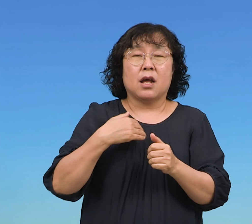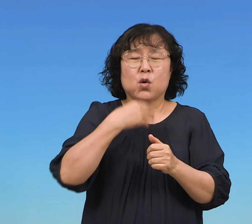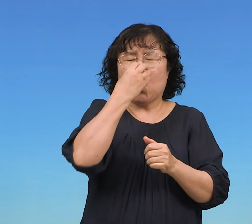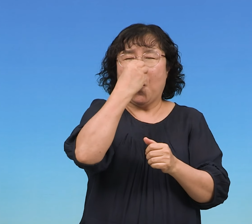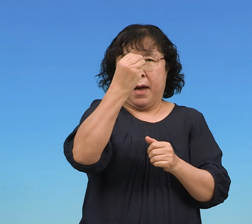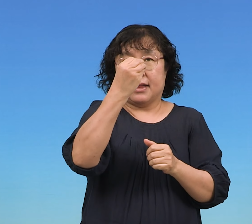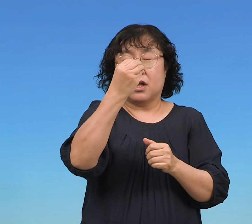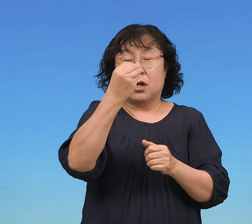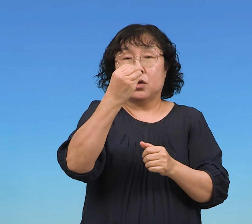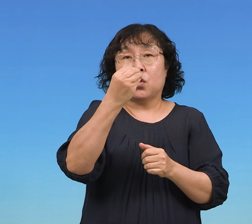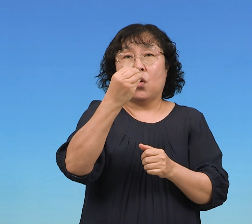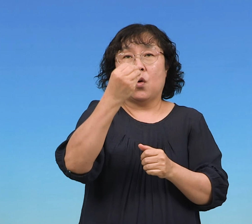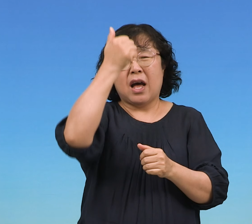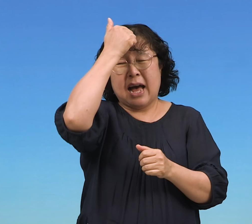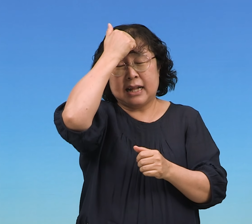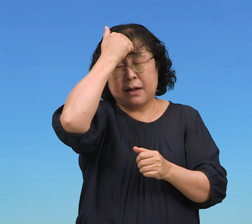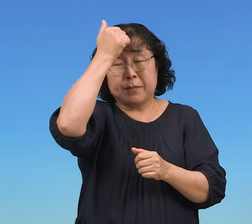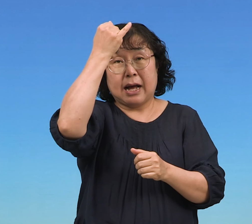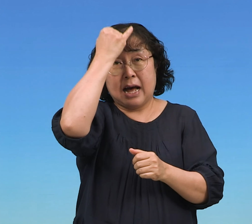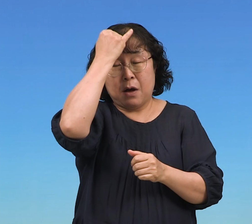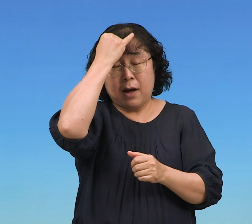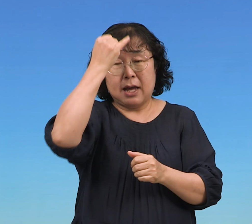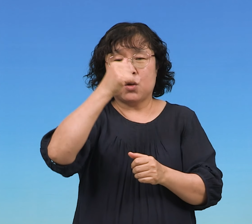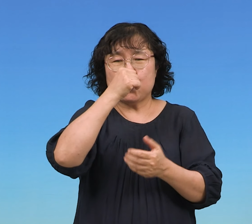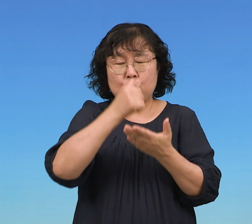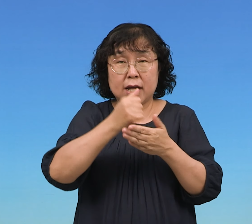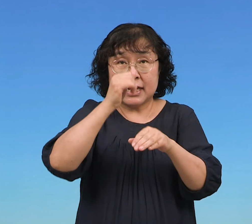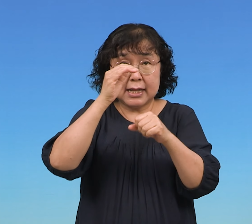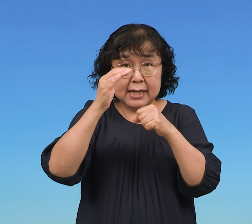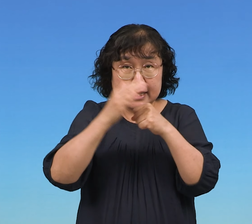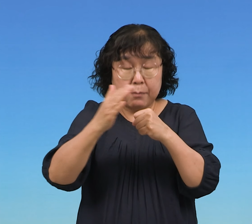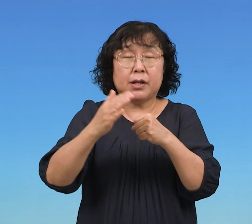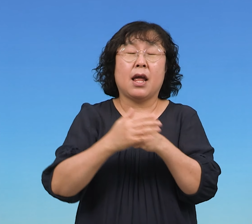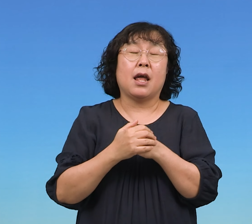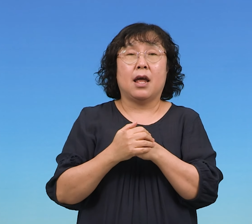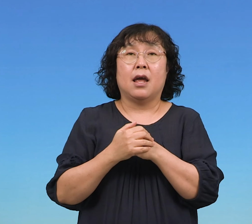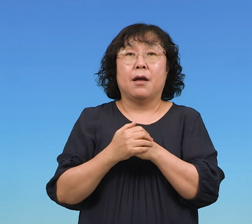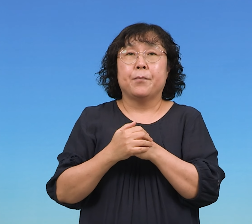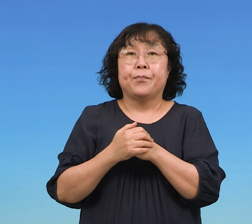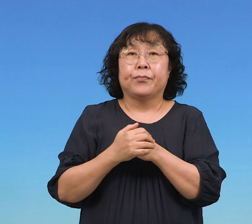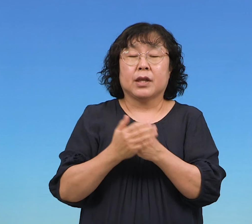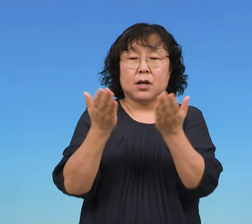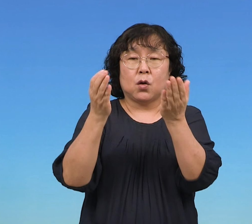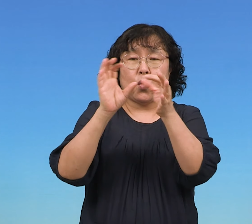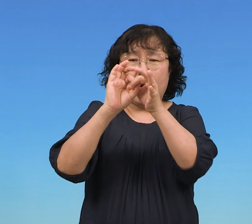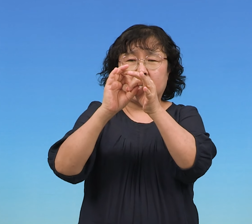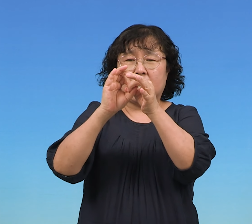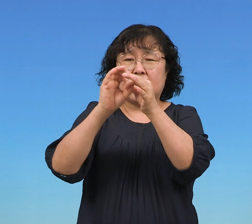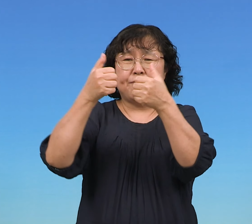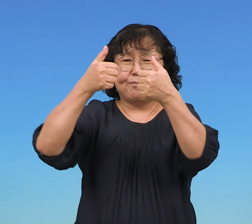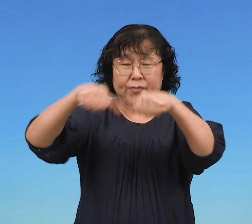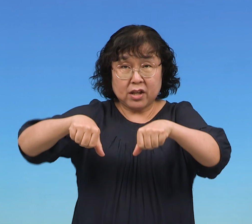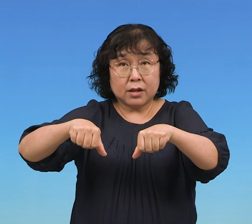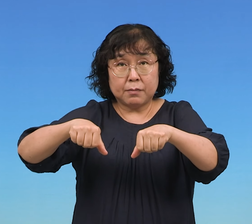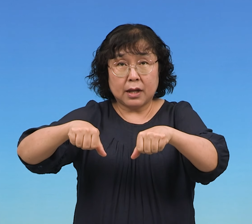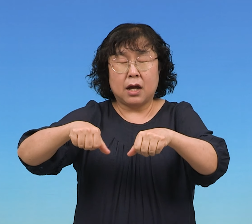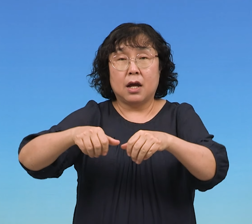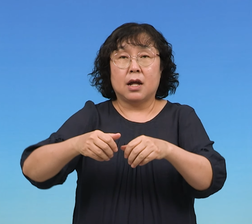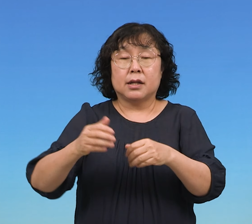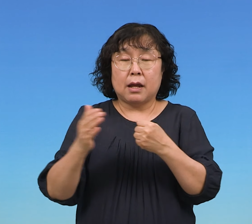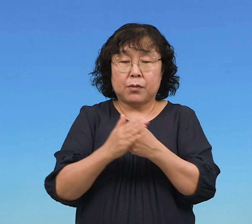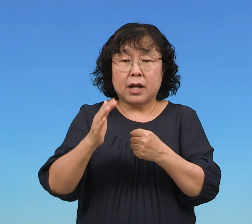모여 참 그 하나님의 은혜를 누리게 하시려고 예수 그리스도를 통해서 십자가를 각인시켜 주시는 거 아닙니까?